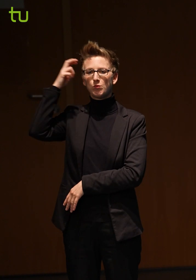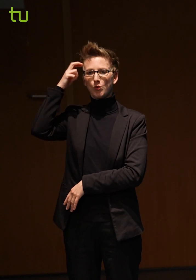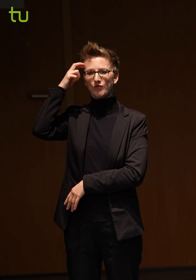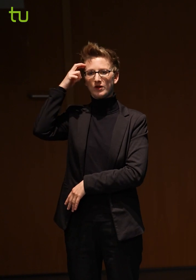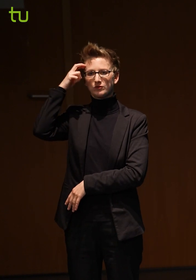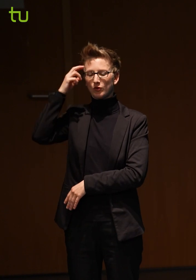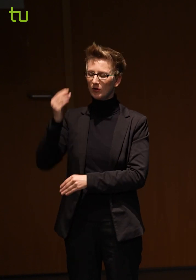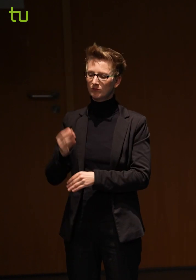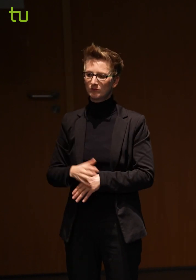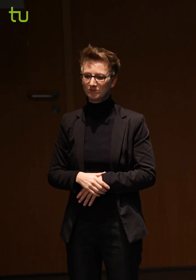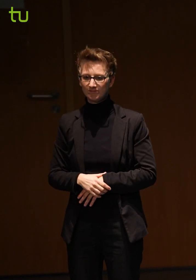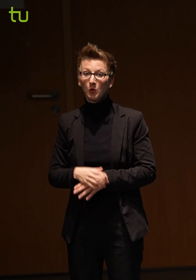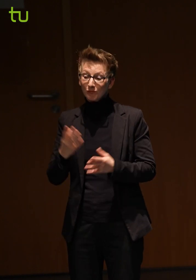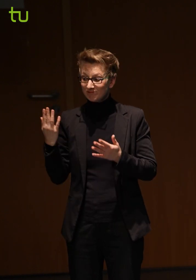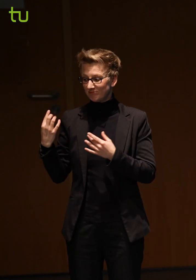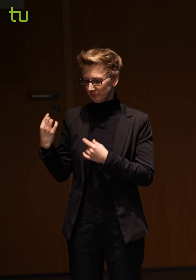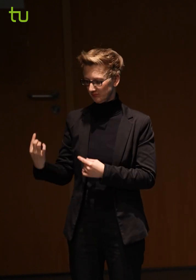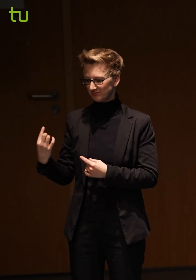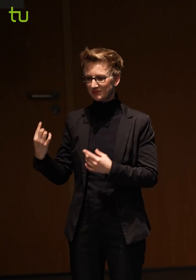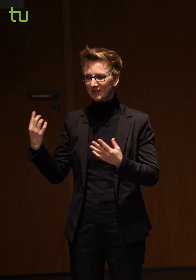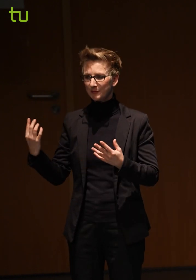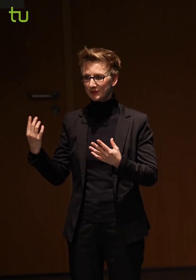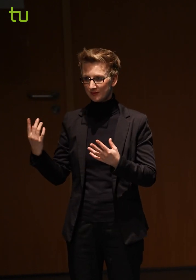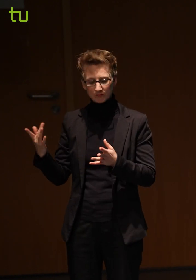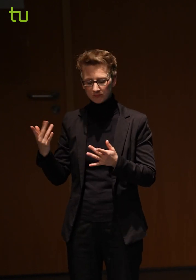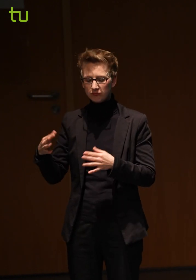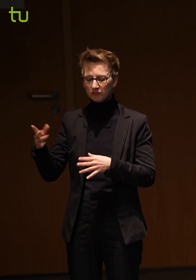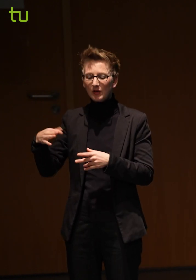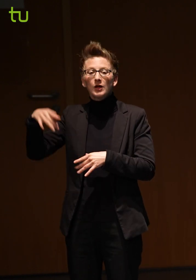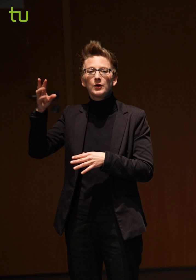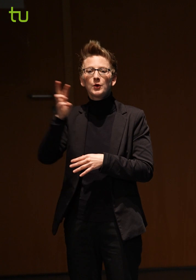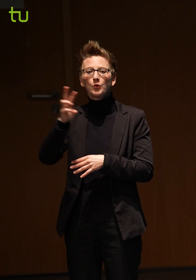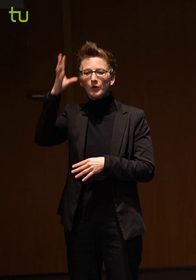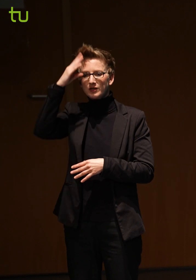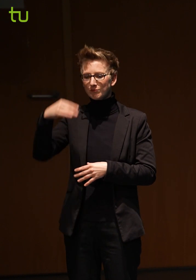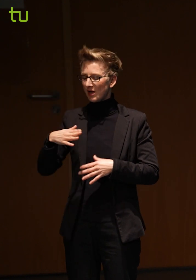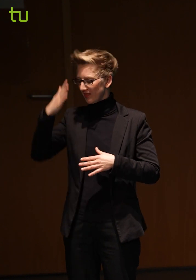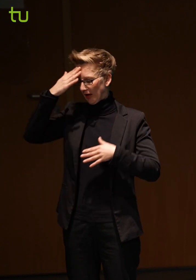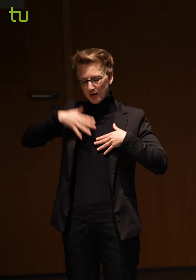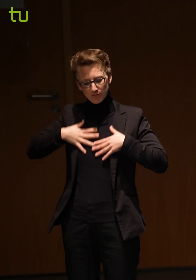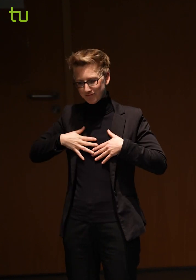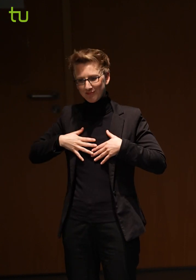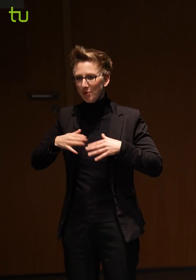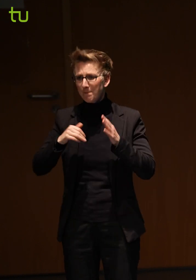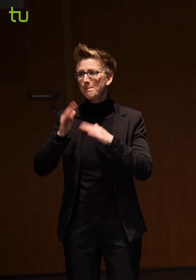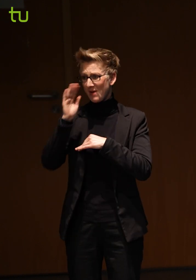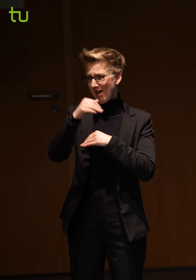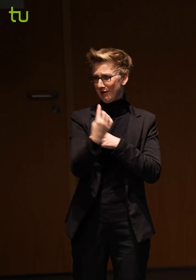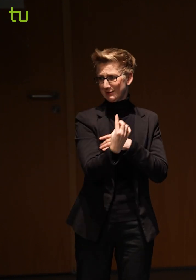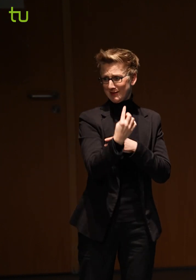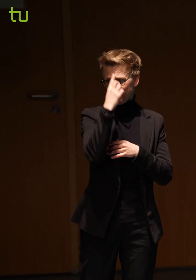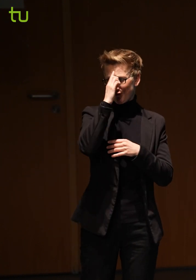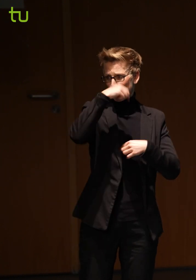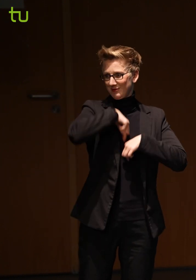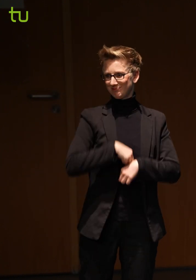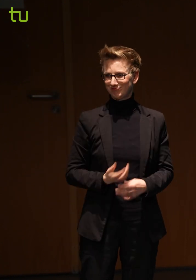oftmaliger Besucher, der, so muss man das sagen, mehr über Whitman weiß, als dieser selbst über sich wusste. Für